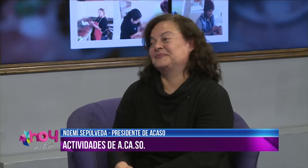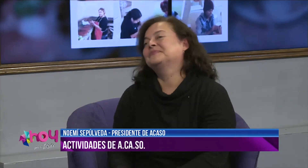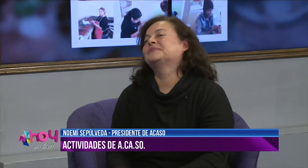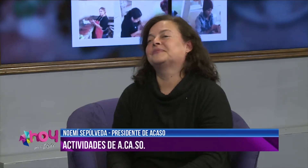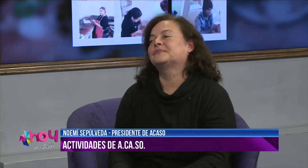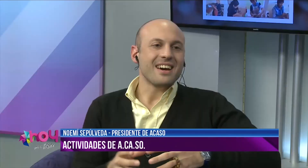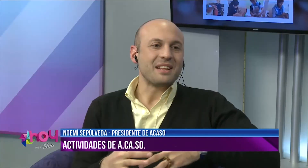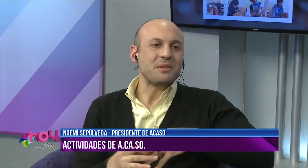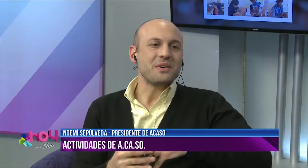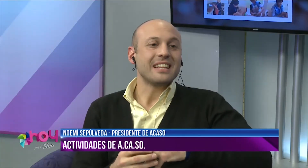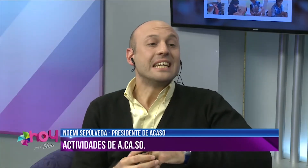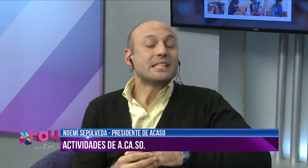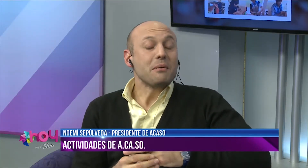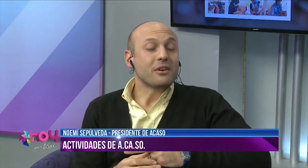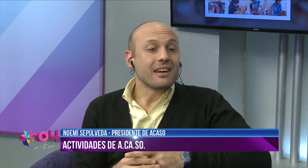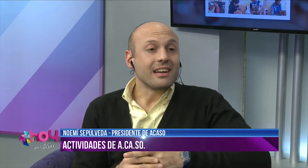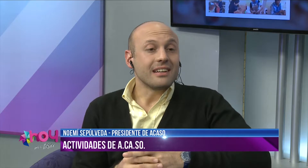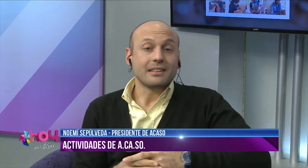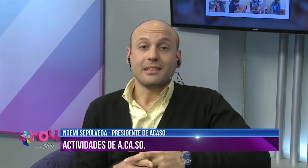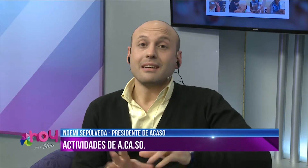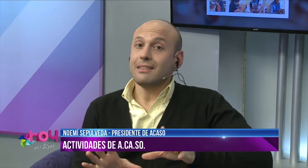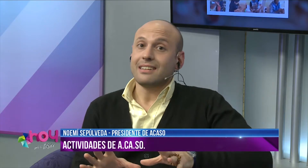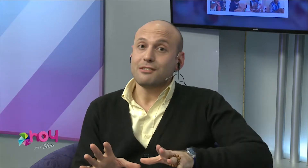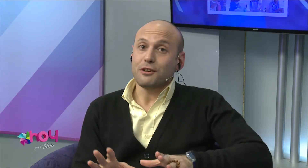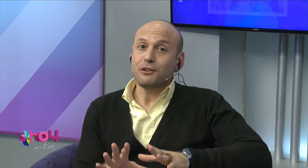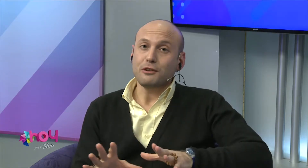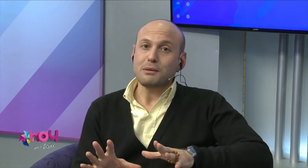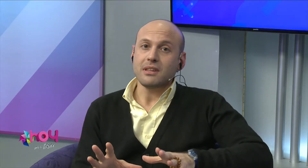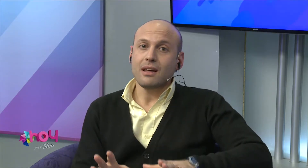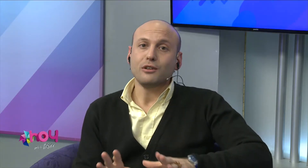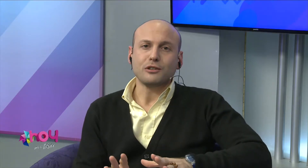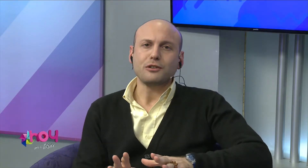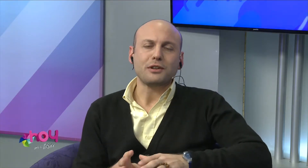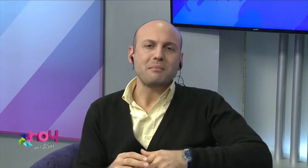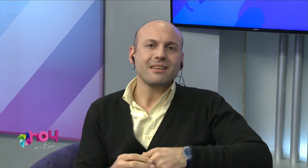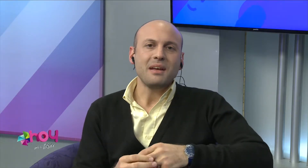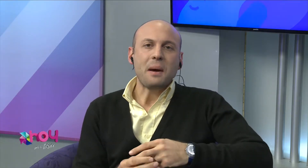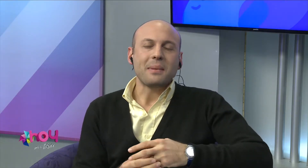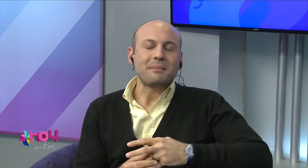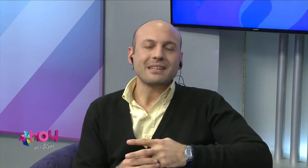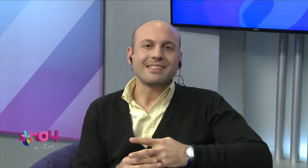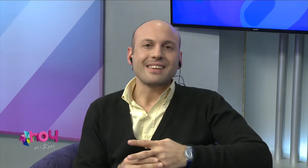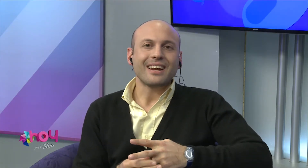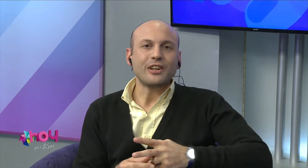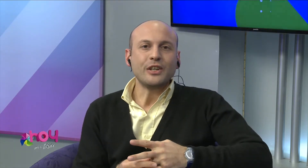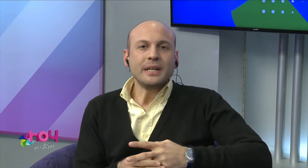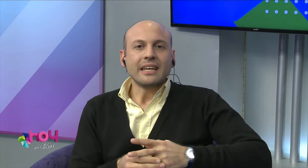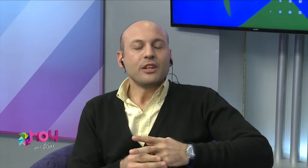muy bien, muy bien. Sabemos que están, atención, todos invitados, nosotros también, para presenciarlo. Noemí,